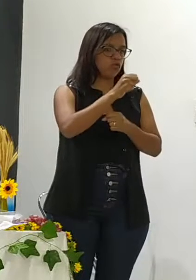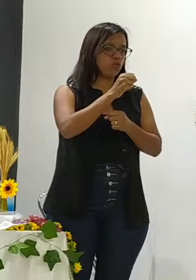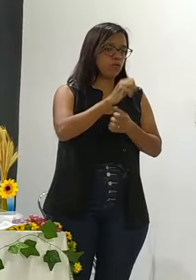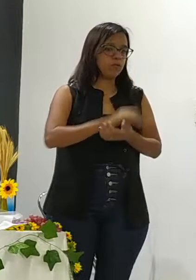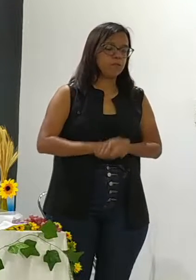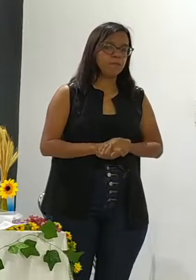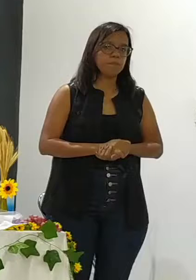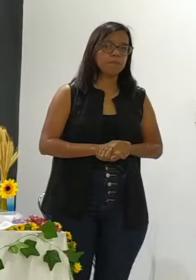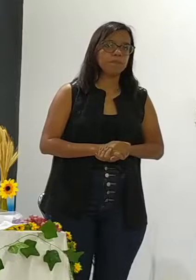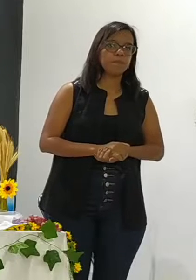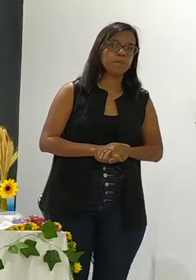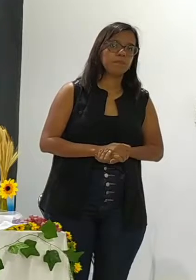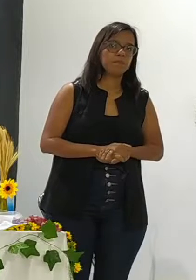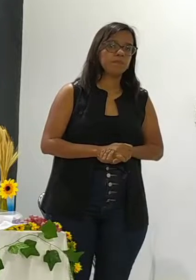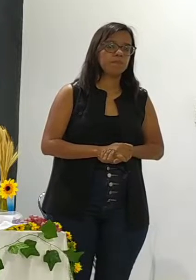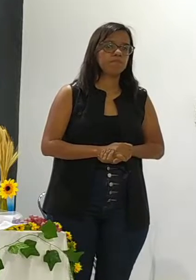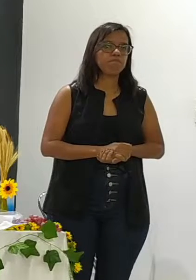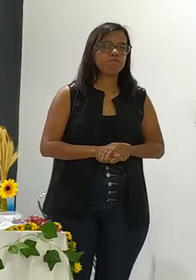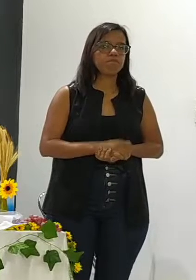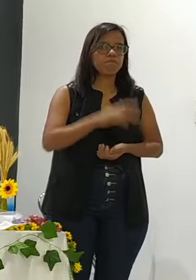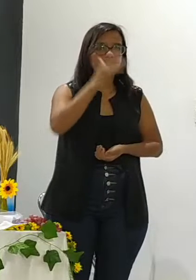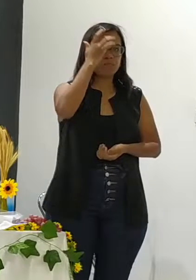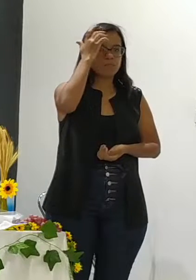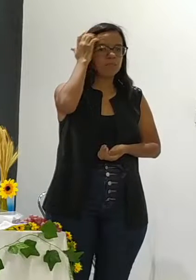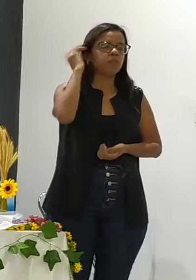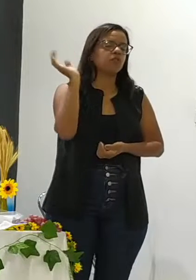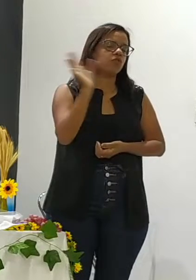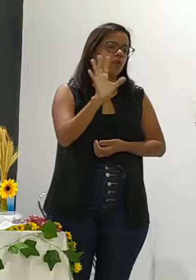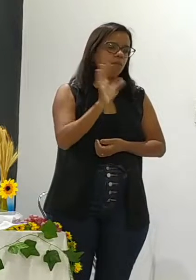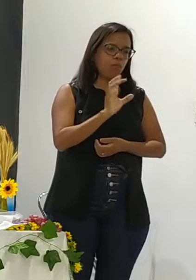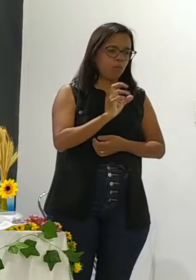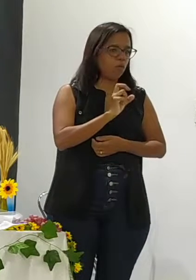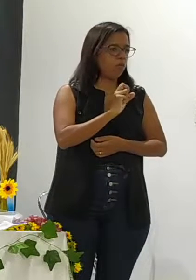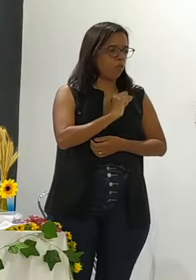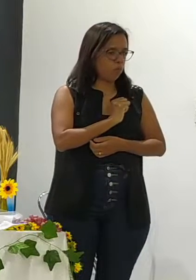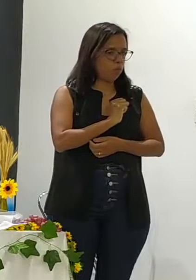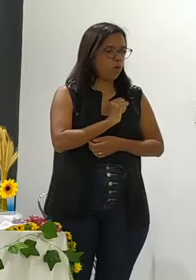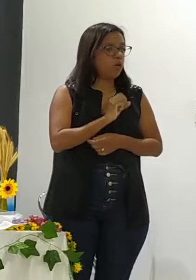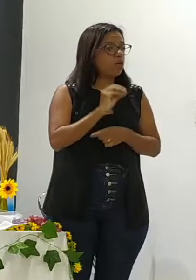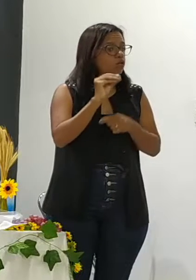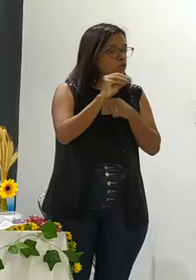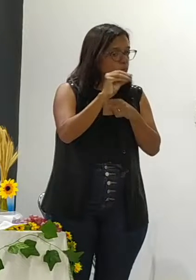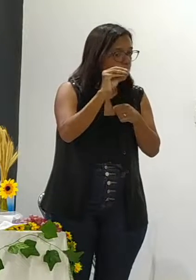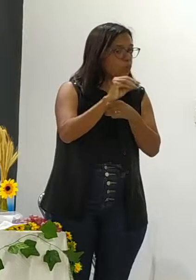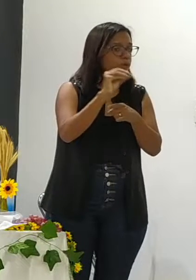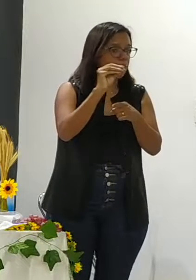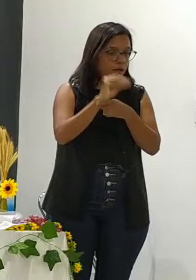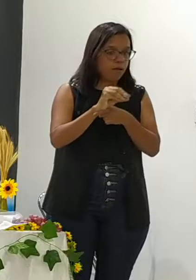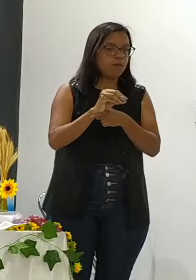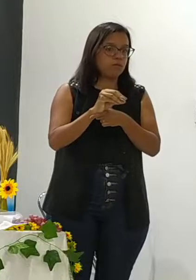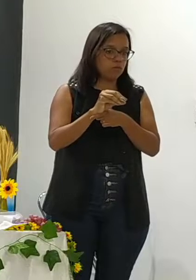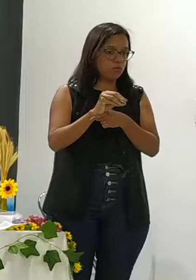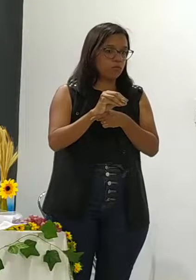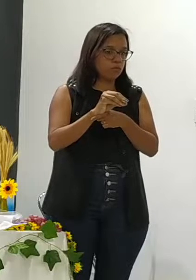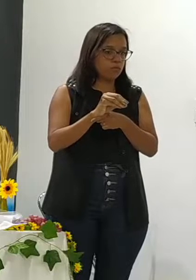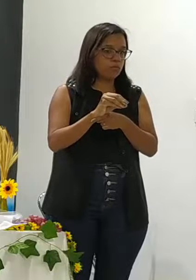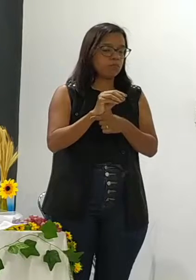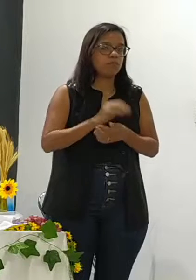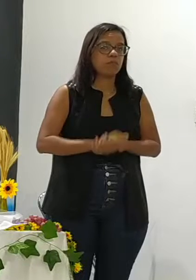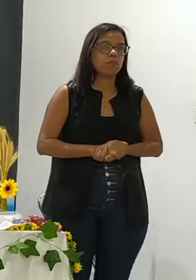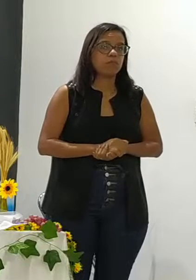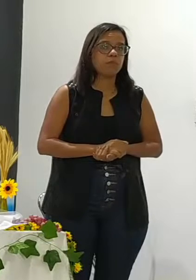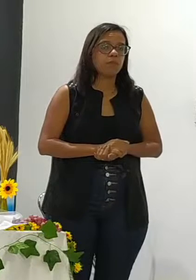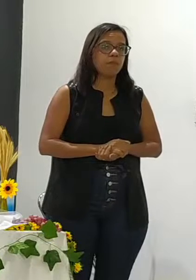acerca de poesia, de amor, de cuidado, sabe? E